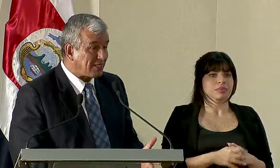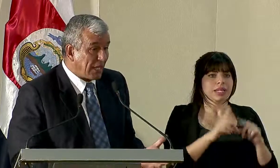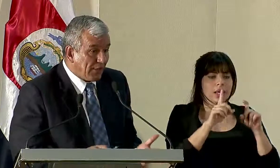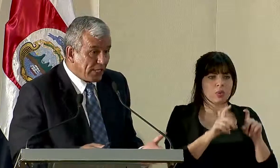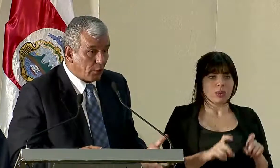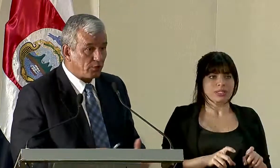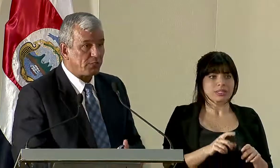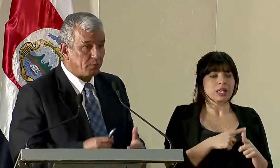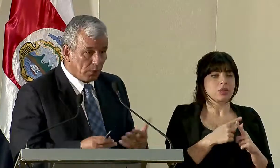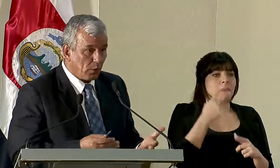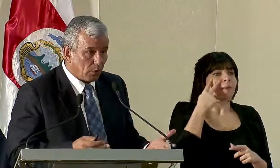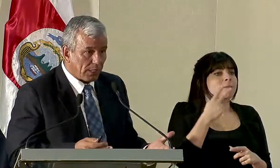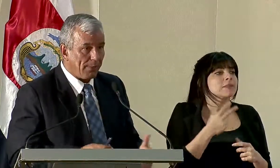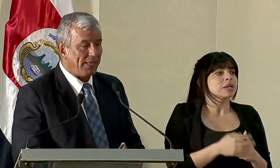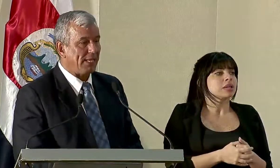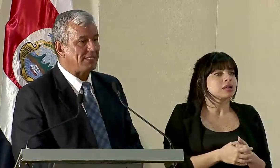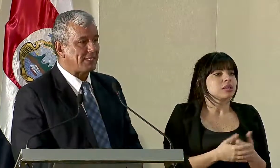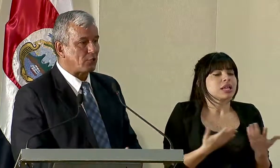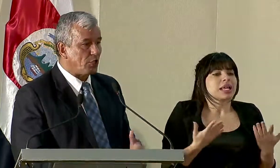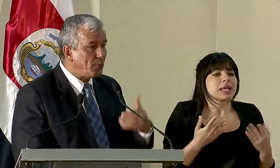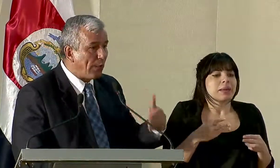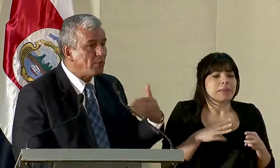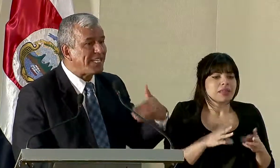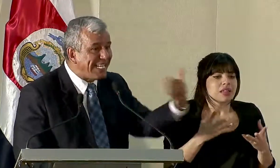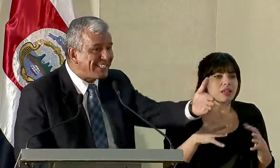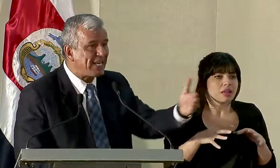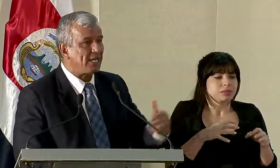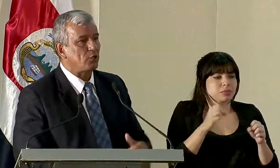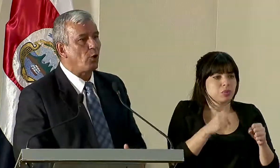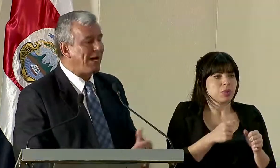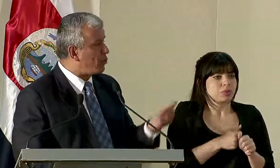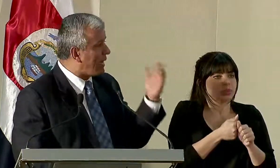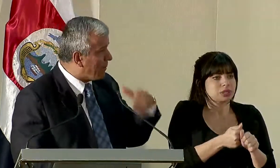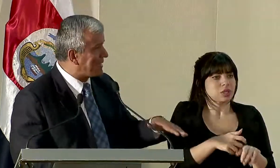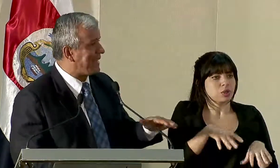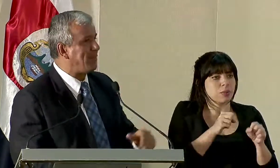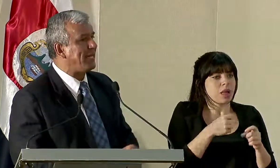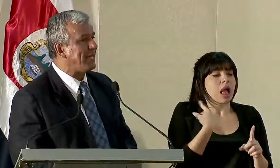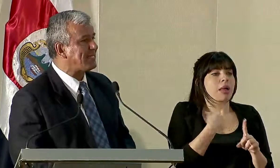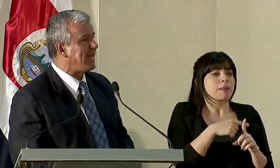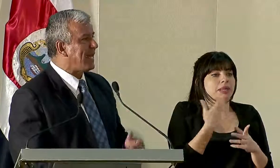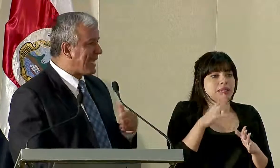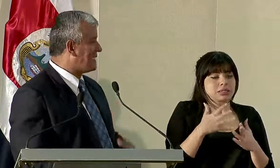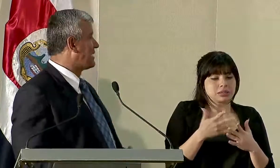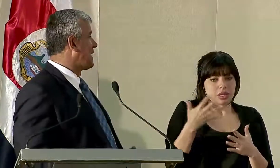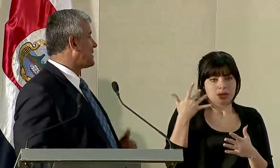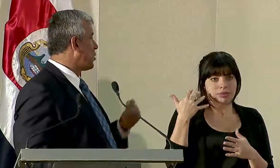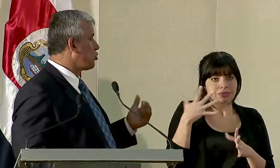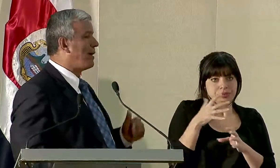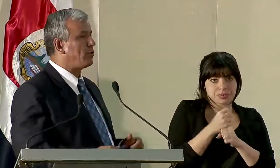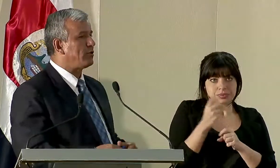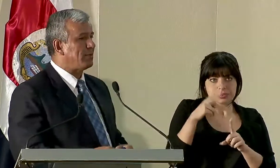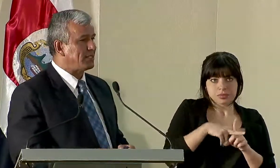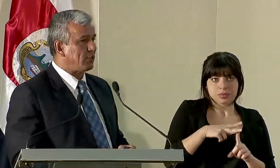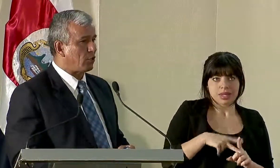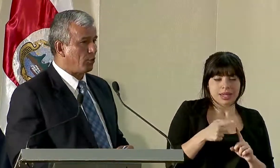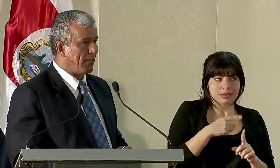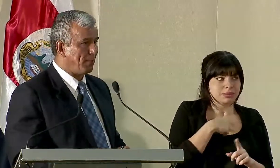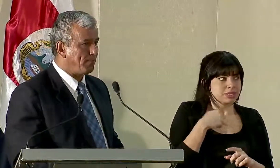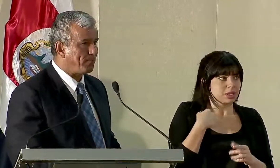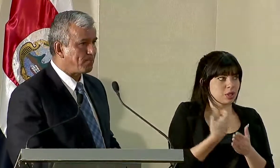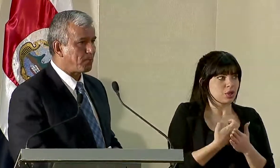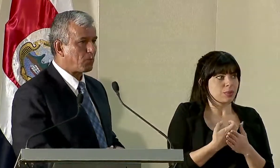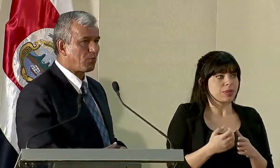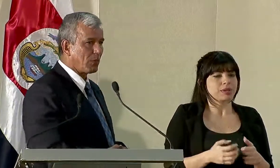esta encuesta, y ver entonces, bueno, qué medidas y qué acciones podemos seguir tomando, además de las medidas que ya se han estado tomando desde el Ministerio de